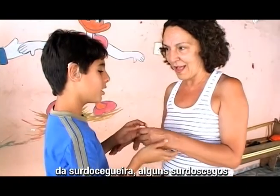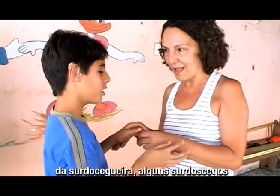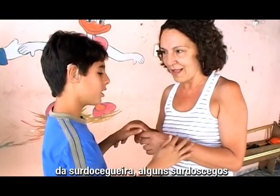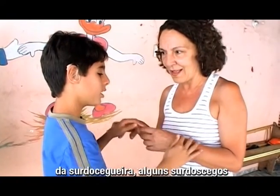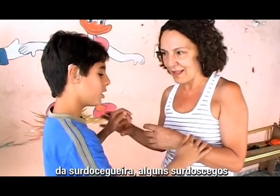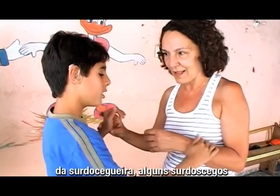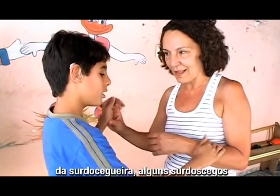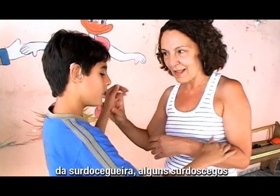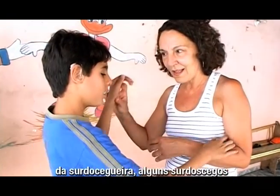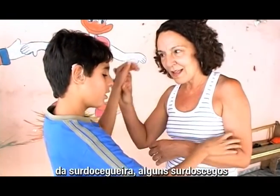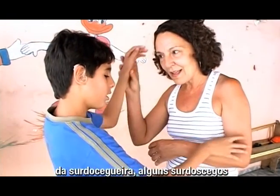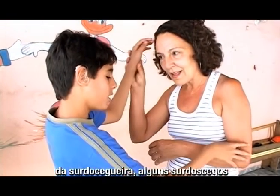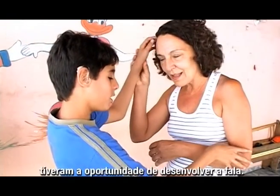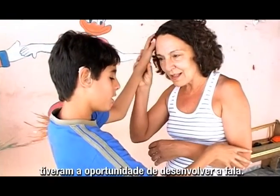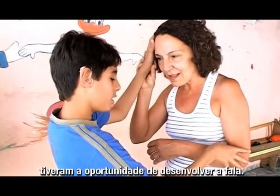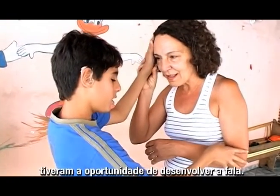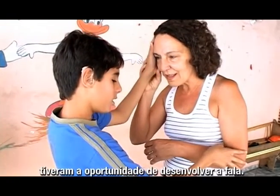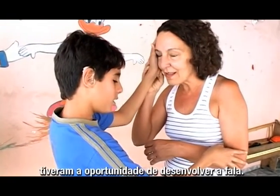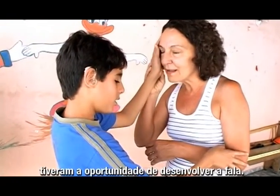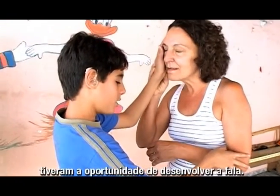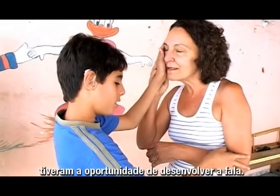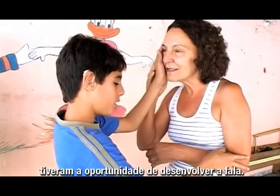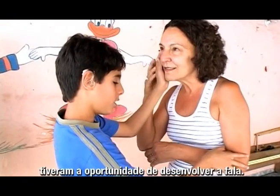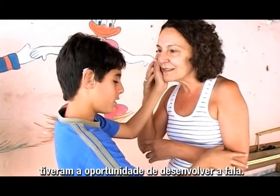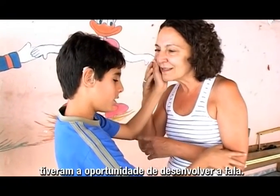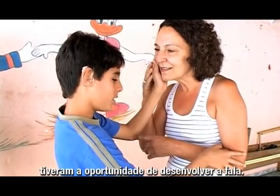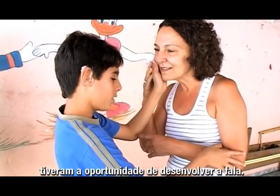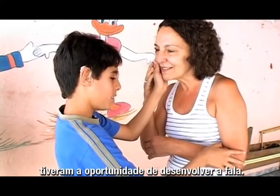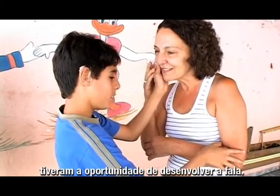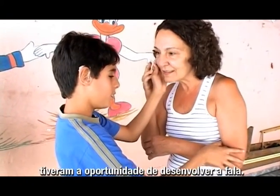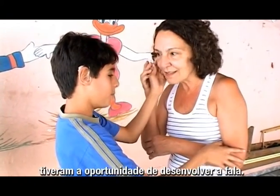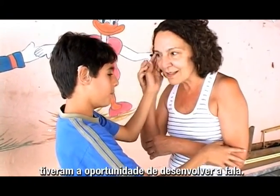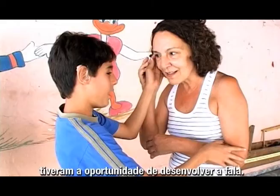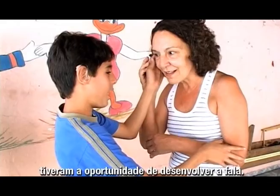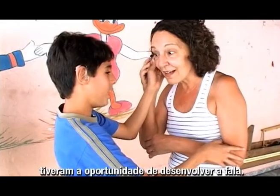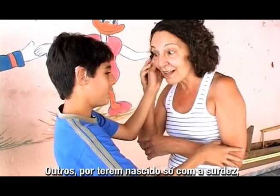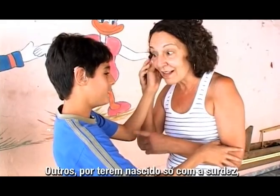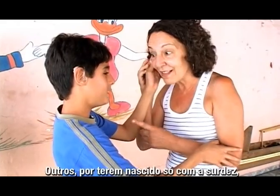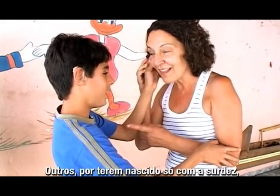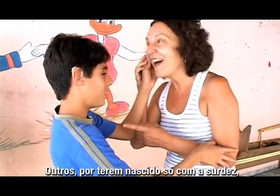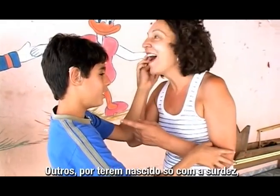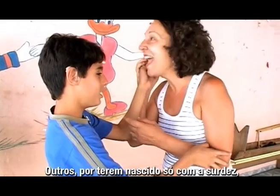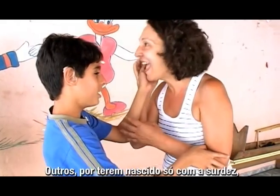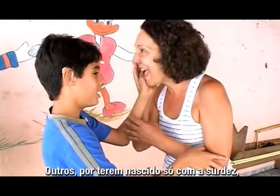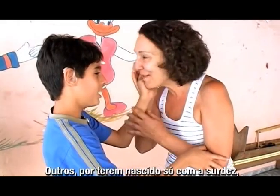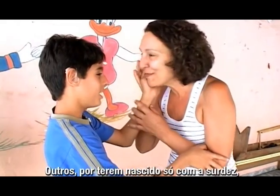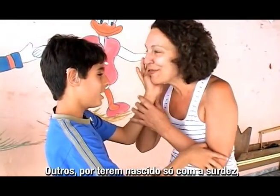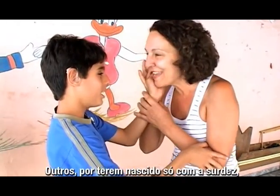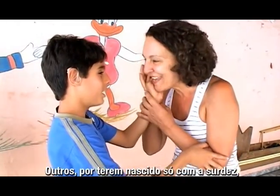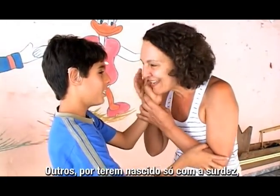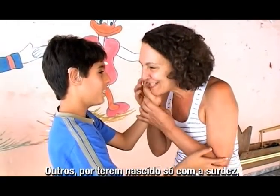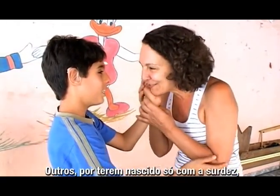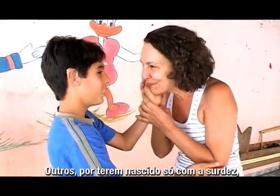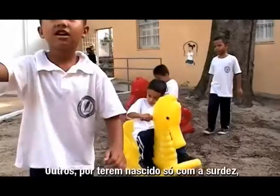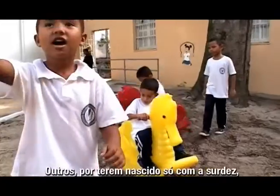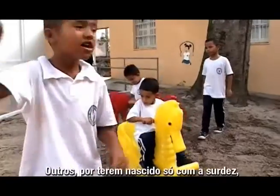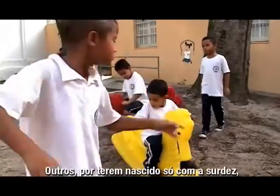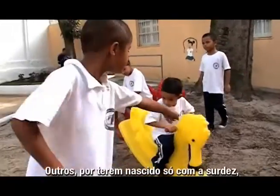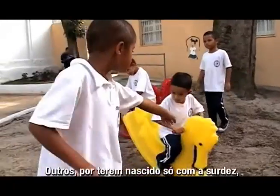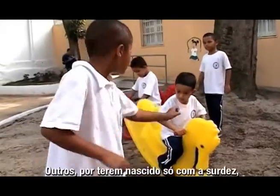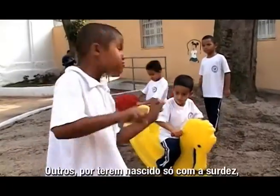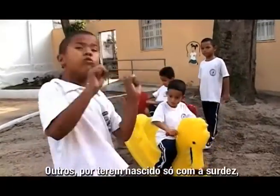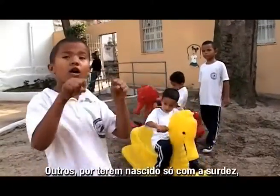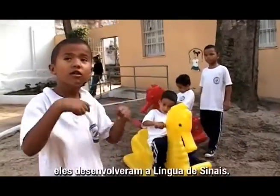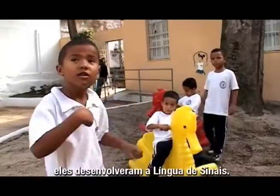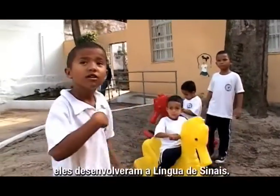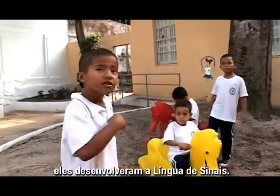surdo-cegueira, alguns surdos cegos tiveram a oportunidade de desenvolver a fala. Outros, por terem nascido só com